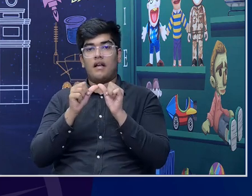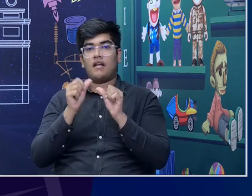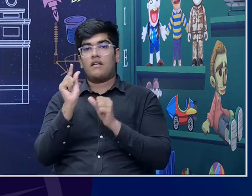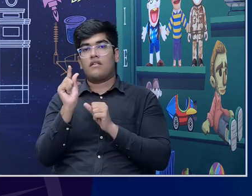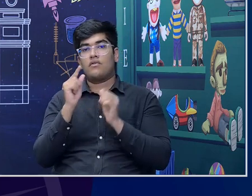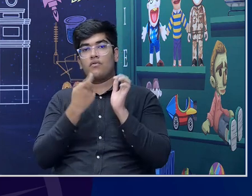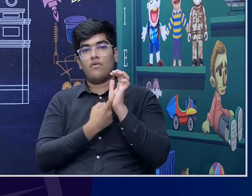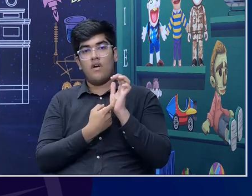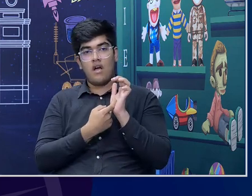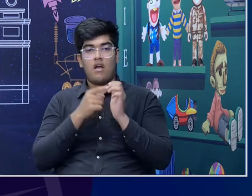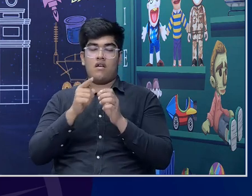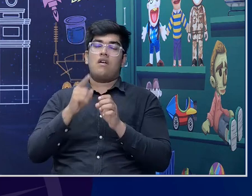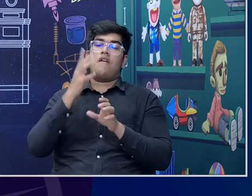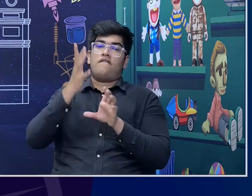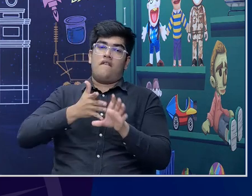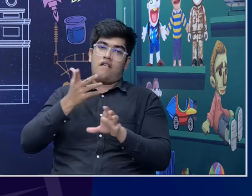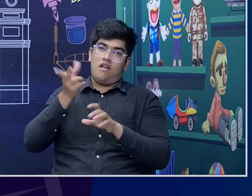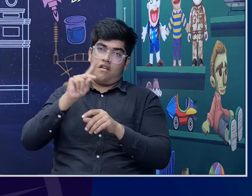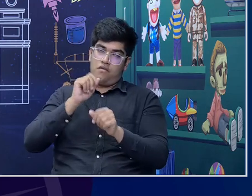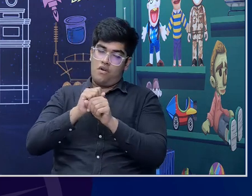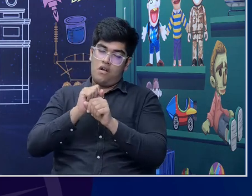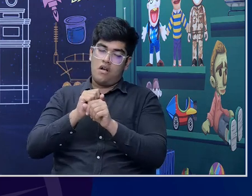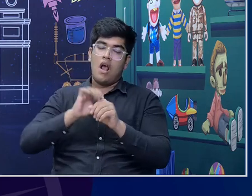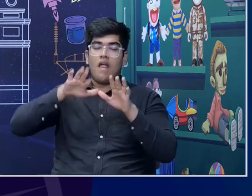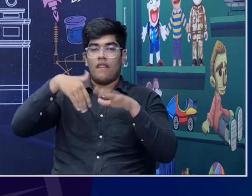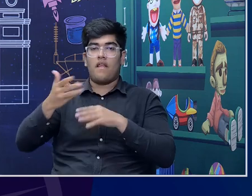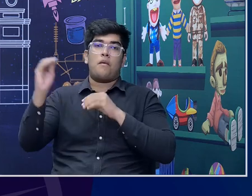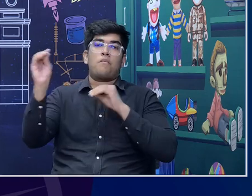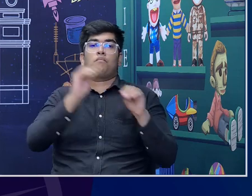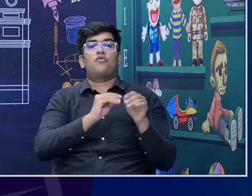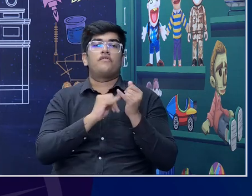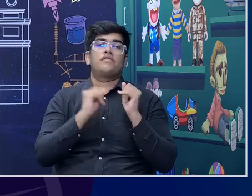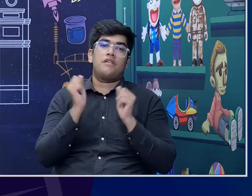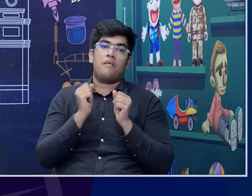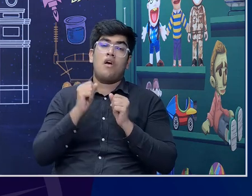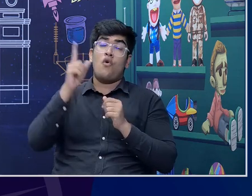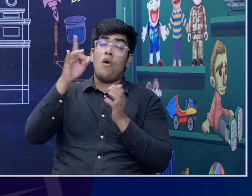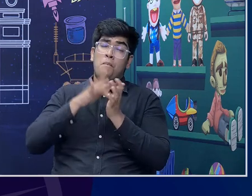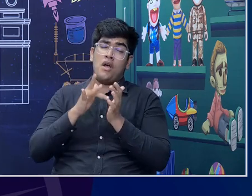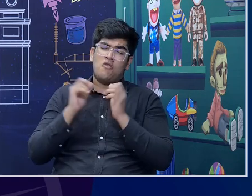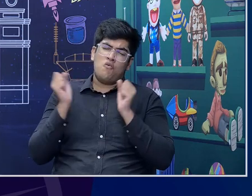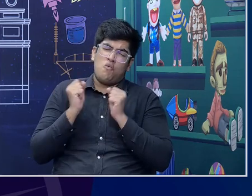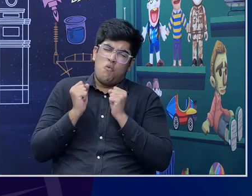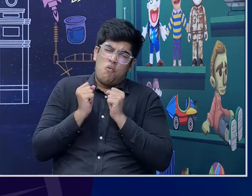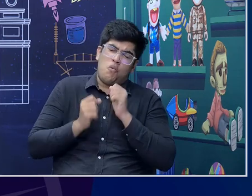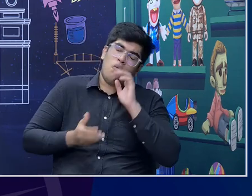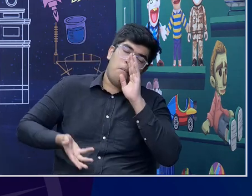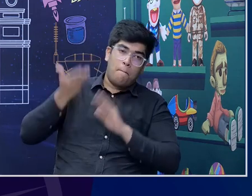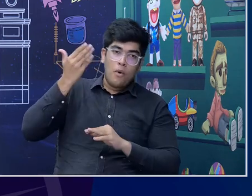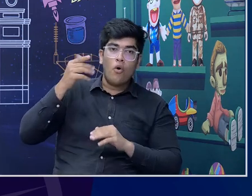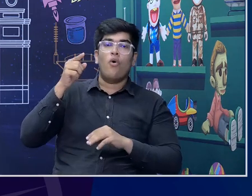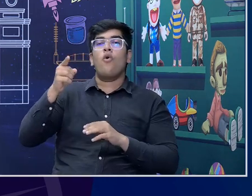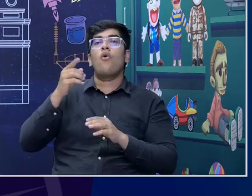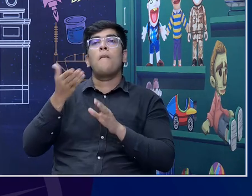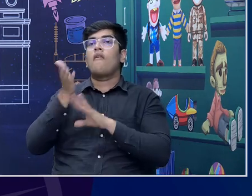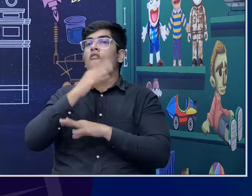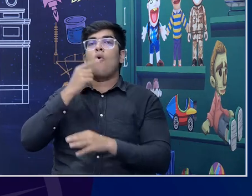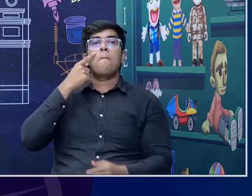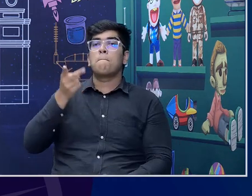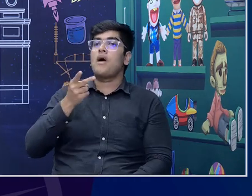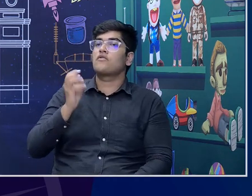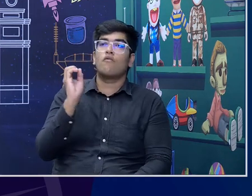कैसे काम करते थे, क्योंकि वहां तो कहीं भी ना बस नहीं थी, ना टेलीफॉन था, तो वो खुद उनको पैदल ही